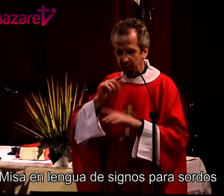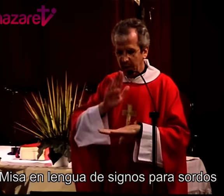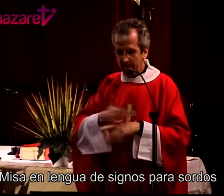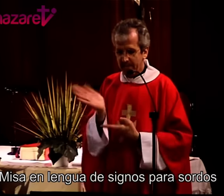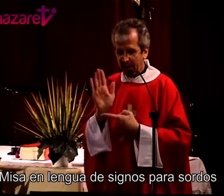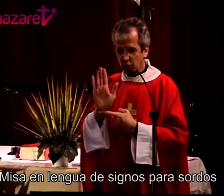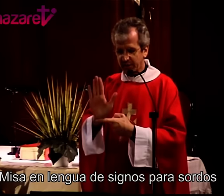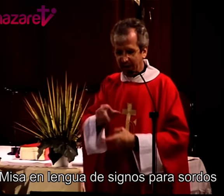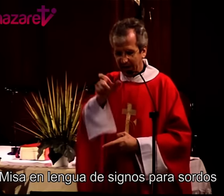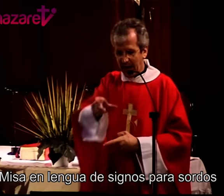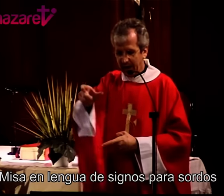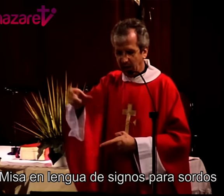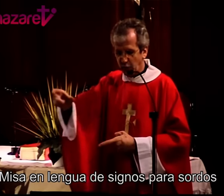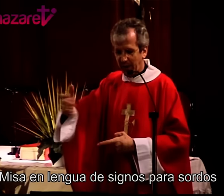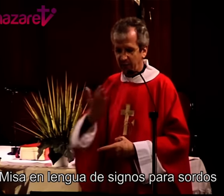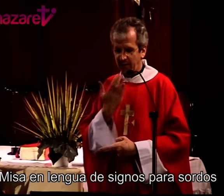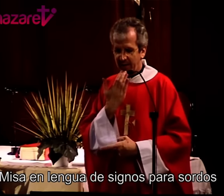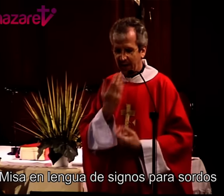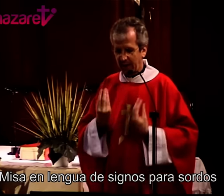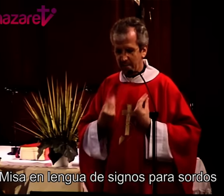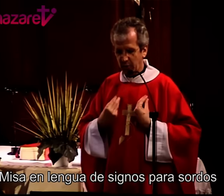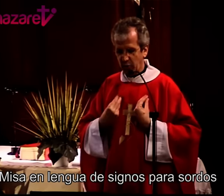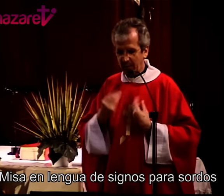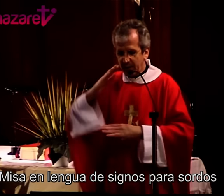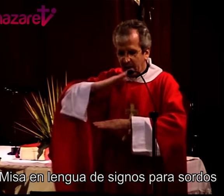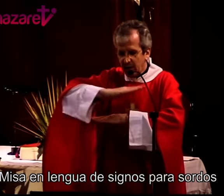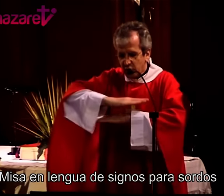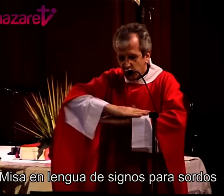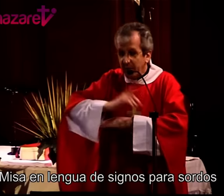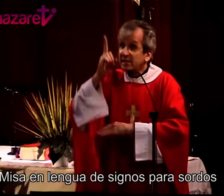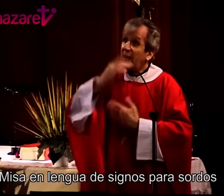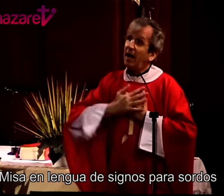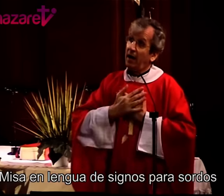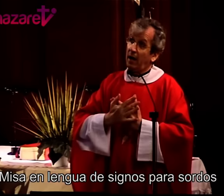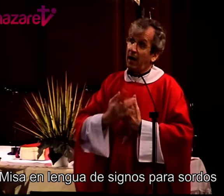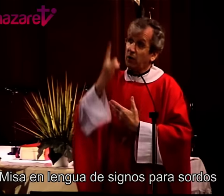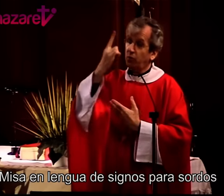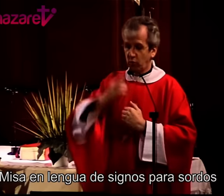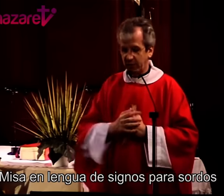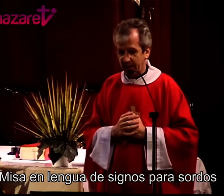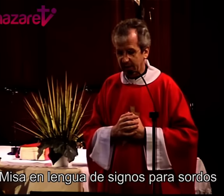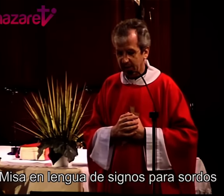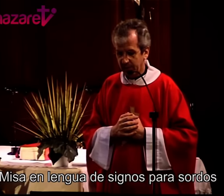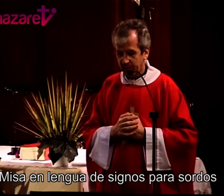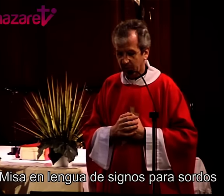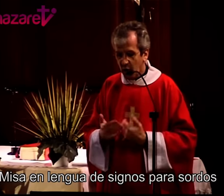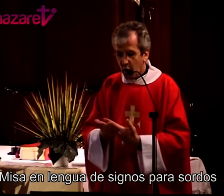cruz para mostrar al género humano el ejemplo de una vida sumisa a tu voluntad.